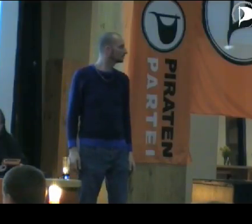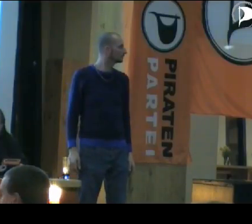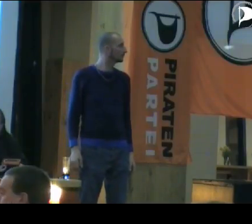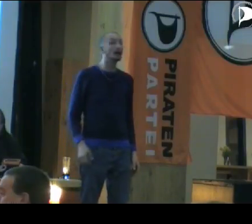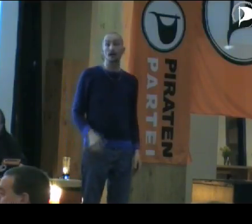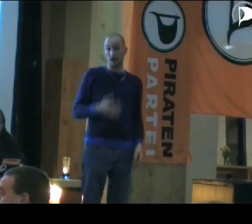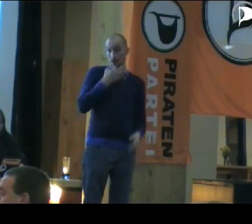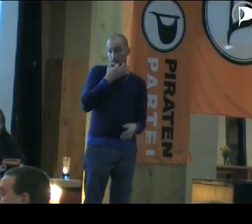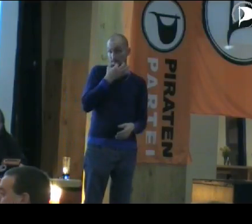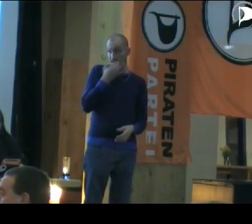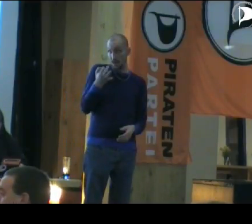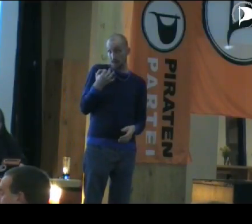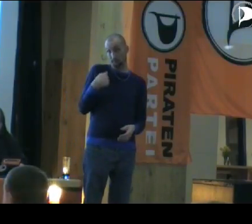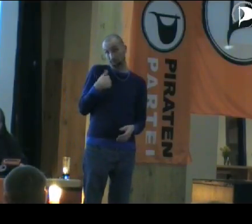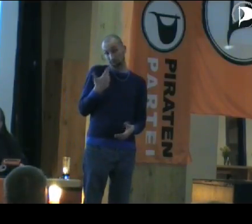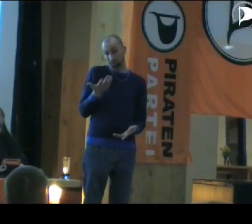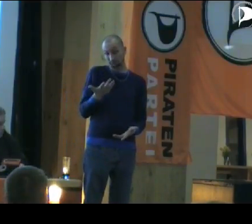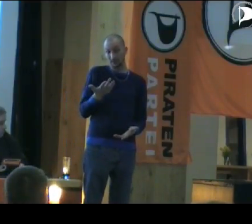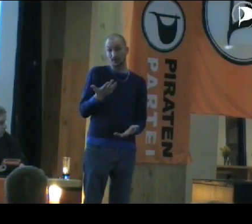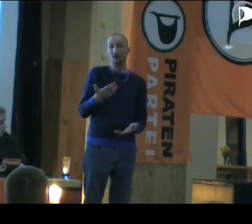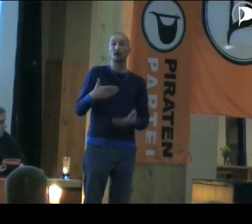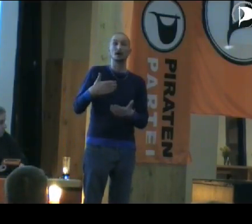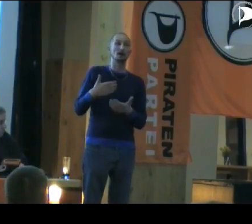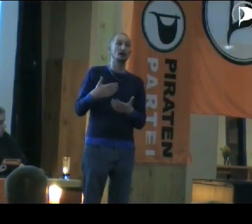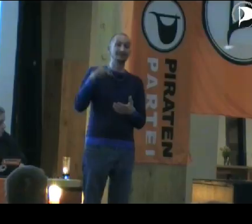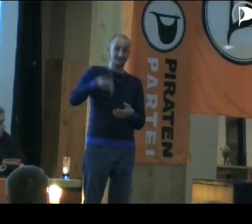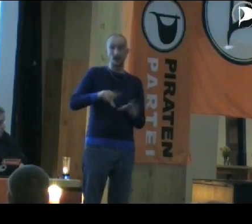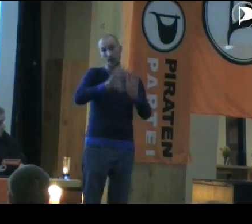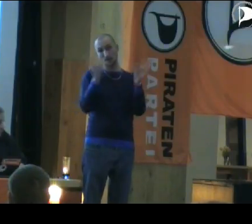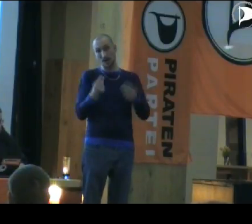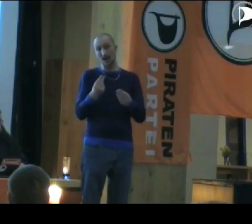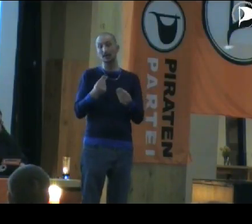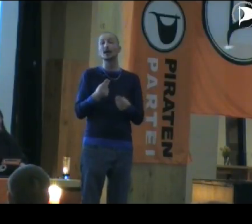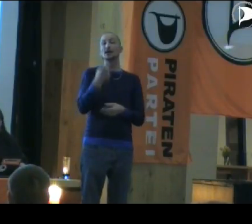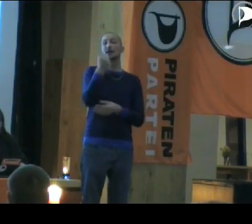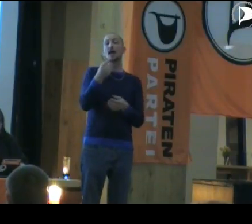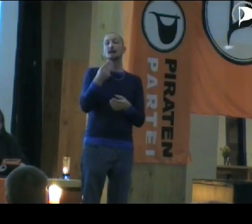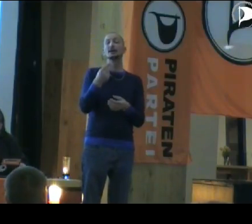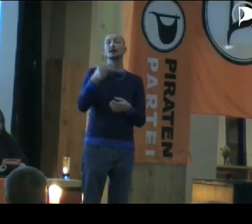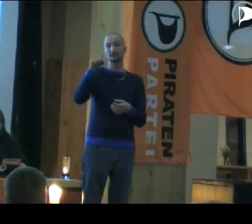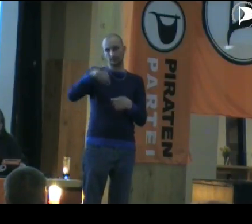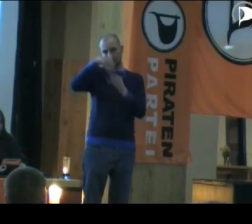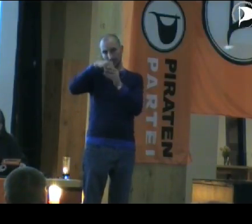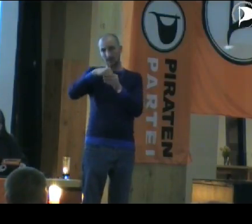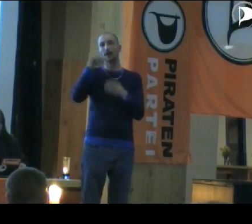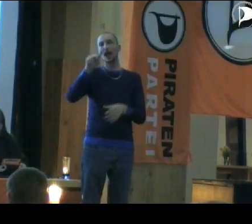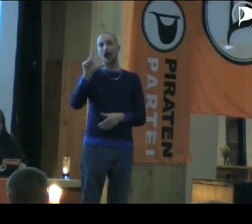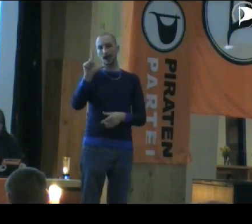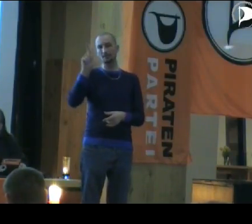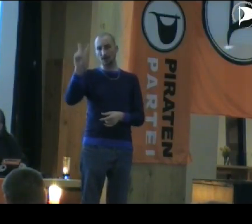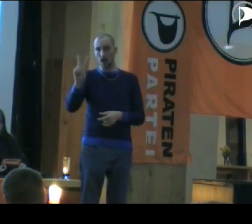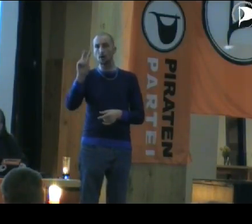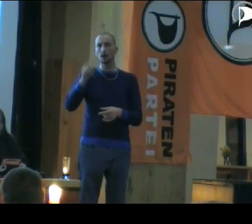daher stellt ist ob das nicht im gesamten um den titel des elk haus auf lange sicht und unter rückstellungen